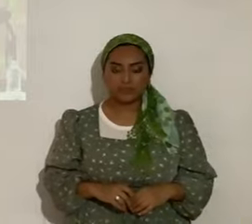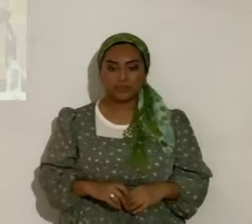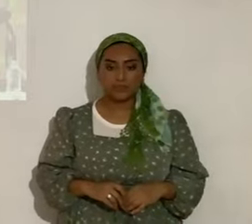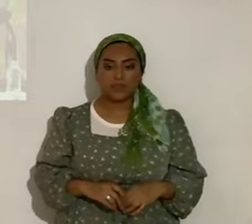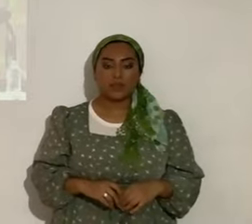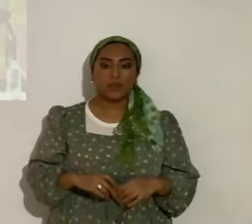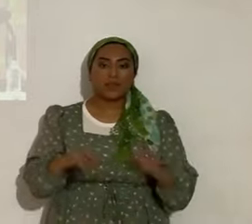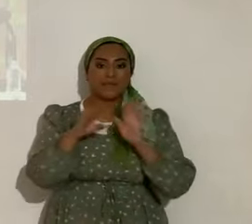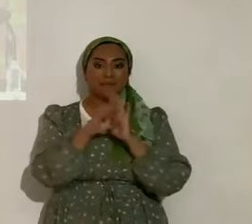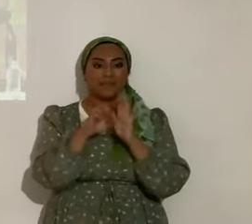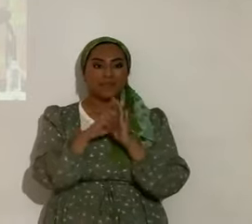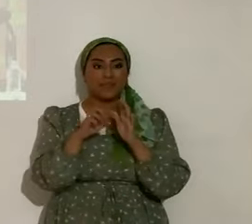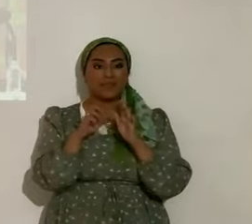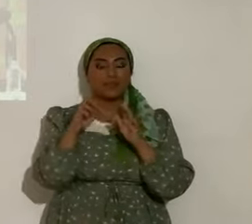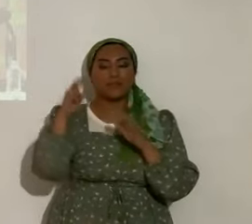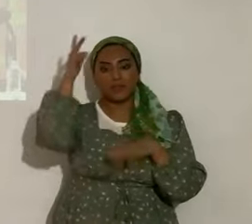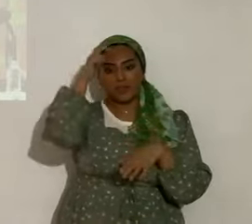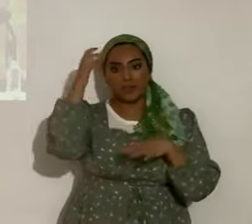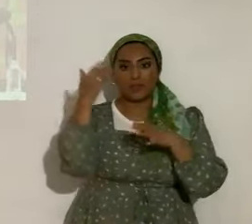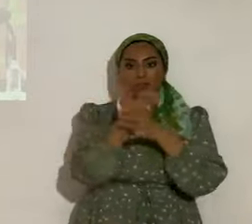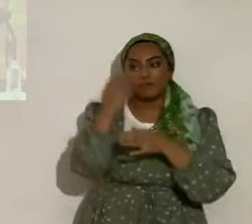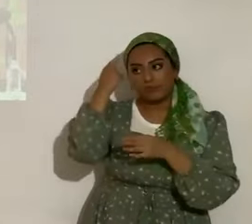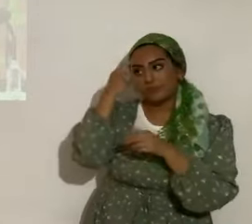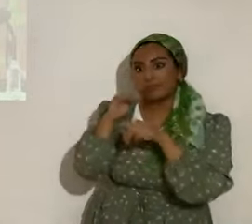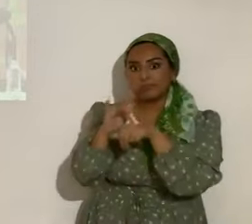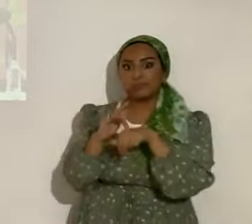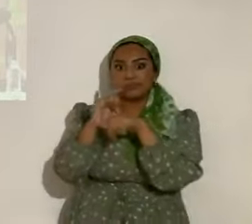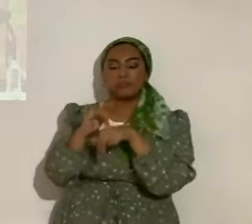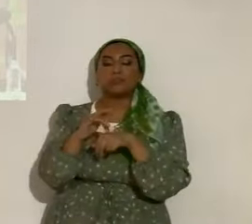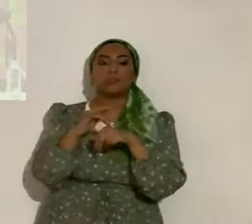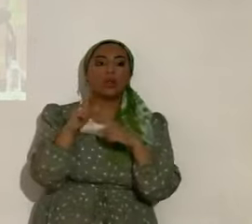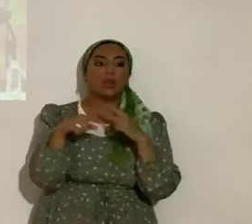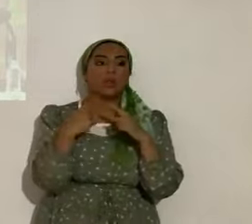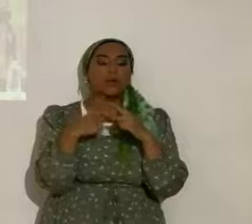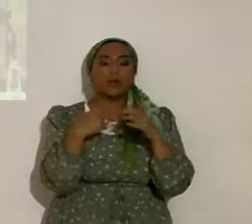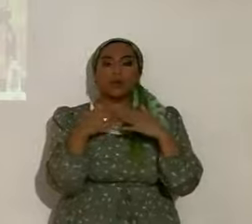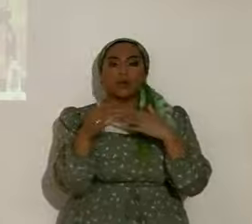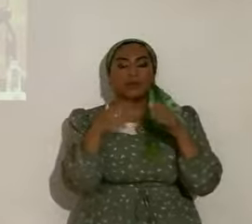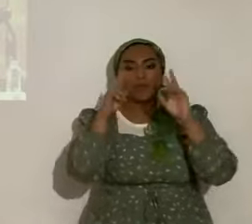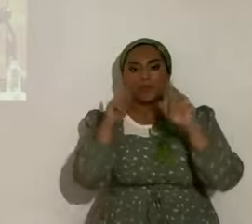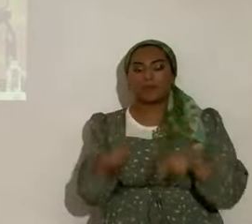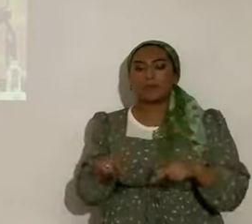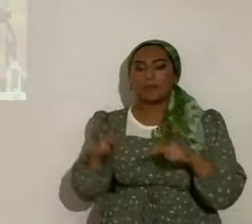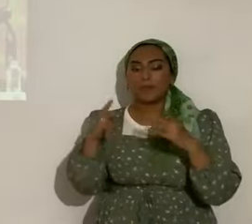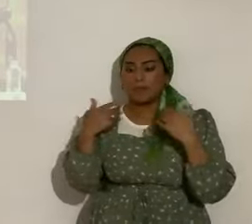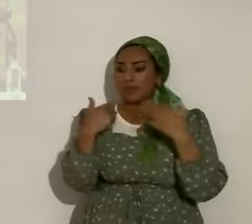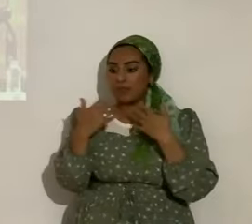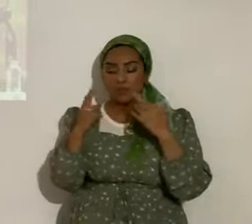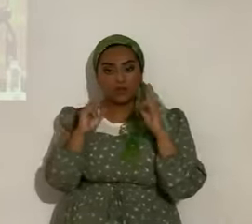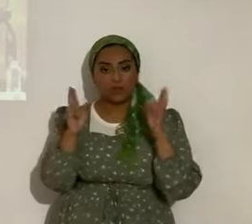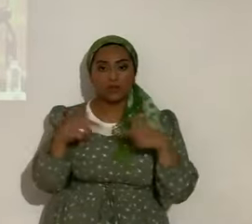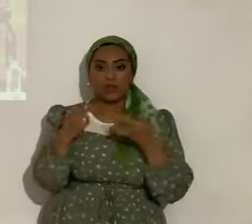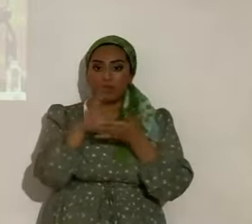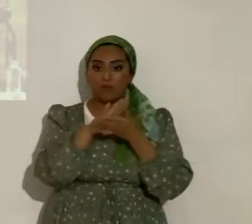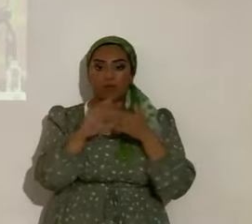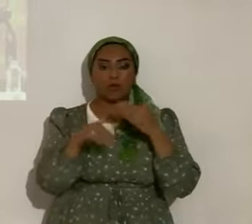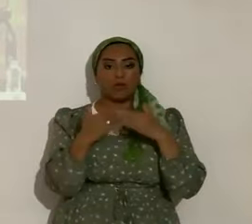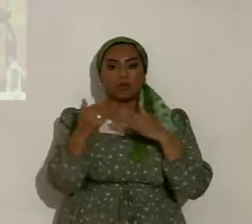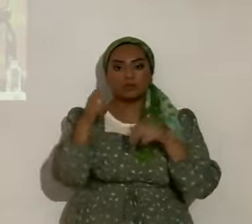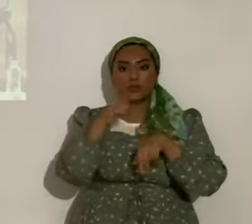el demonio de obsesión. El demonio de obsesión es cuando, a pesar de que la persona sea un kadosh, un santo, todo el tiempo